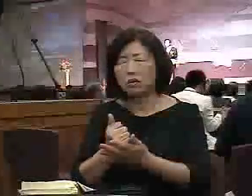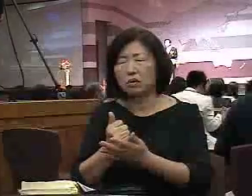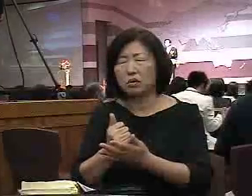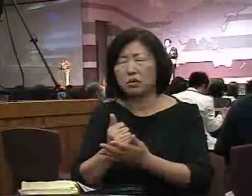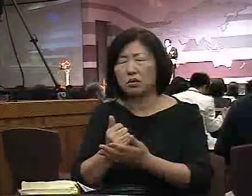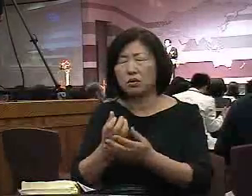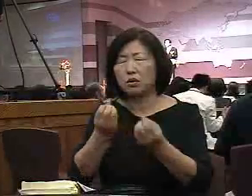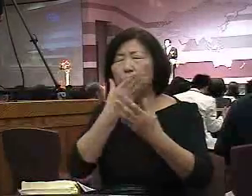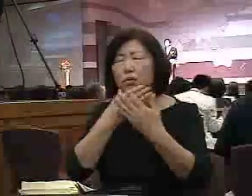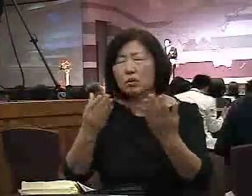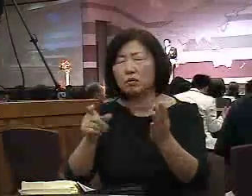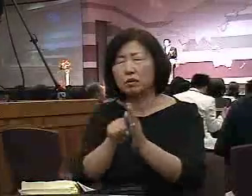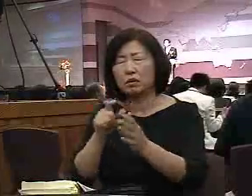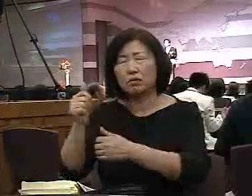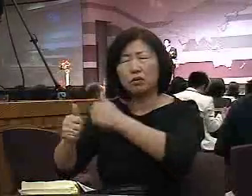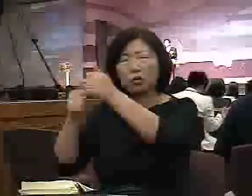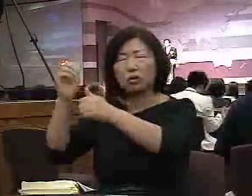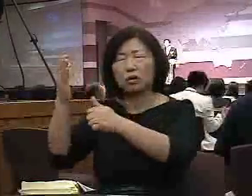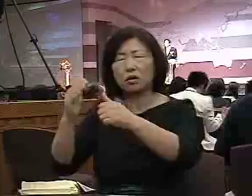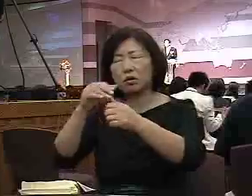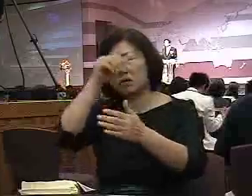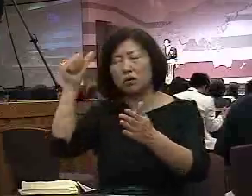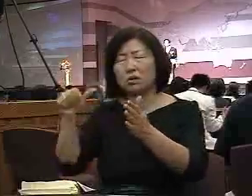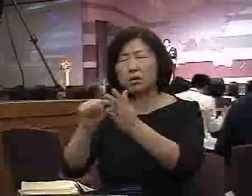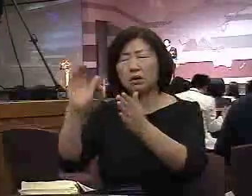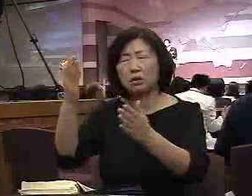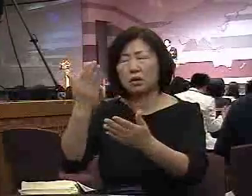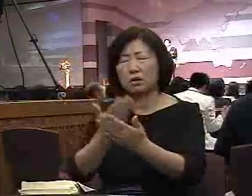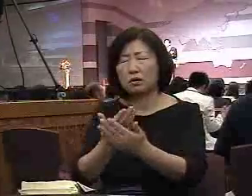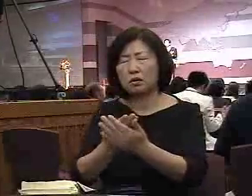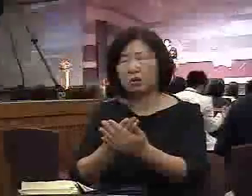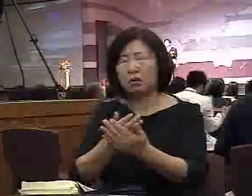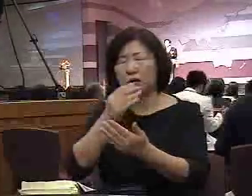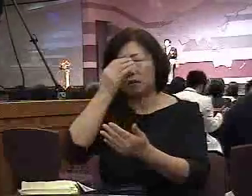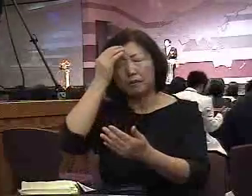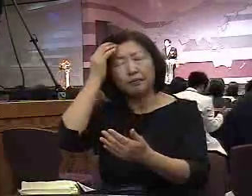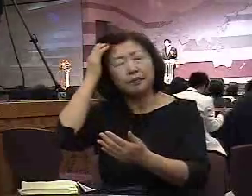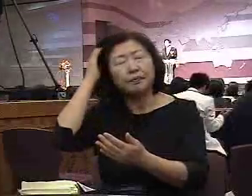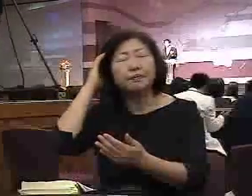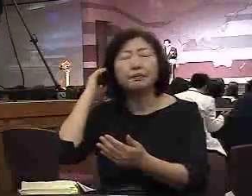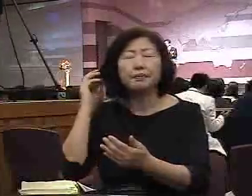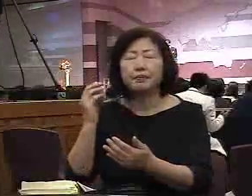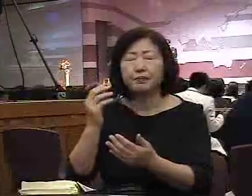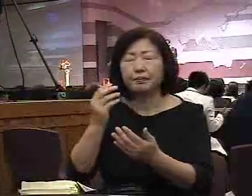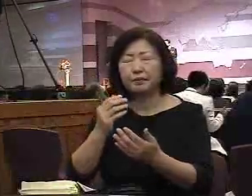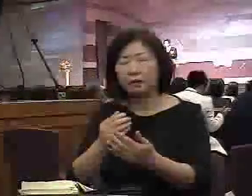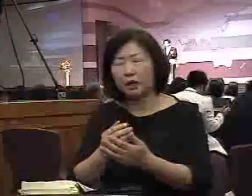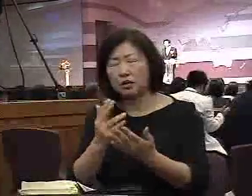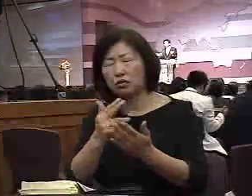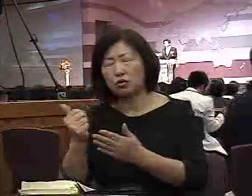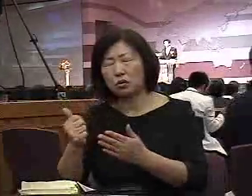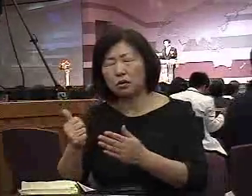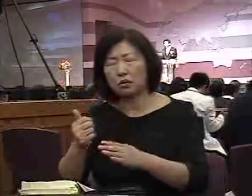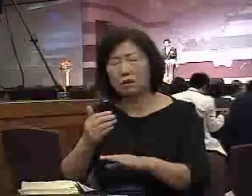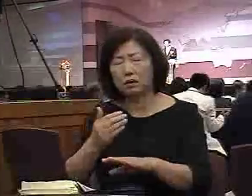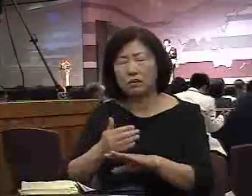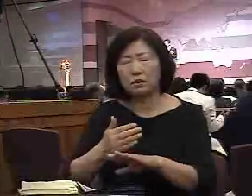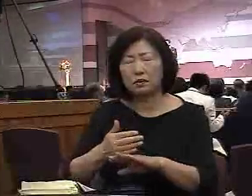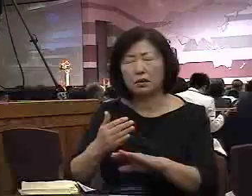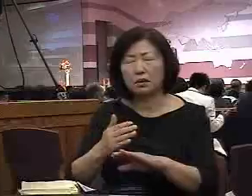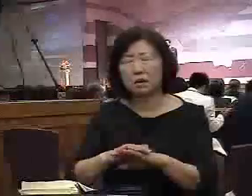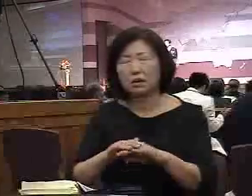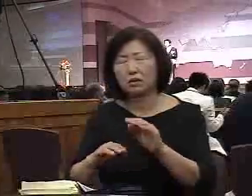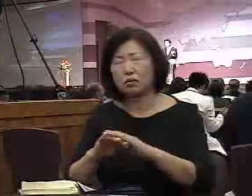그리스도의 축복, 믿음의 조상이 되는 저의 인생이 되게 하여 주시옵소서. 이렇게 주님 앞에 기도하도록 하겠습니다. 기도하겠습니다. 주님, 감사합니다.